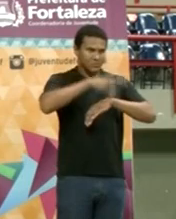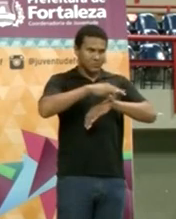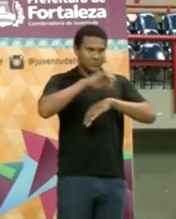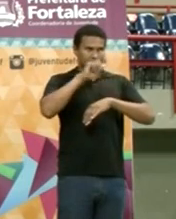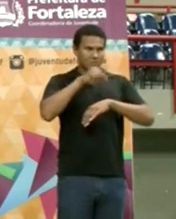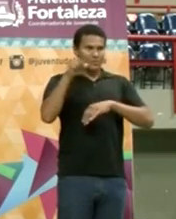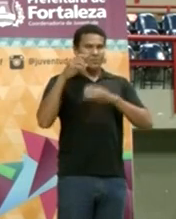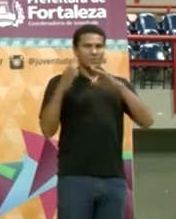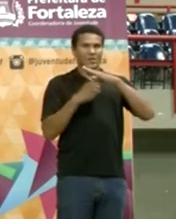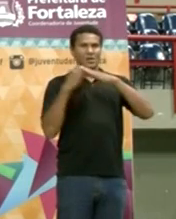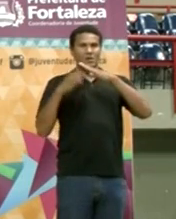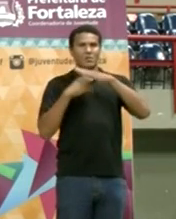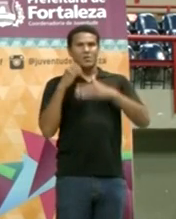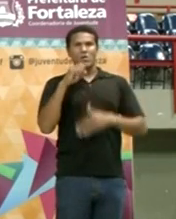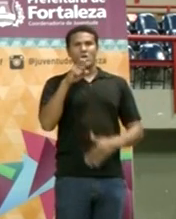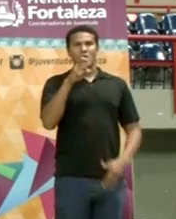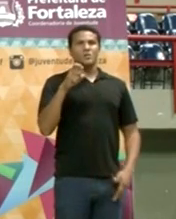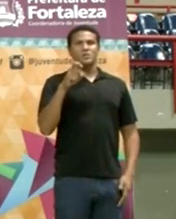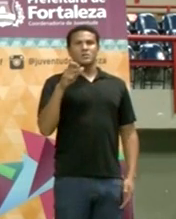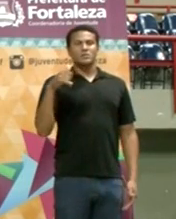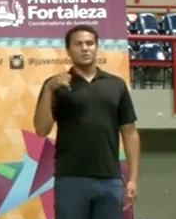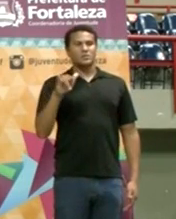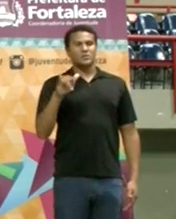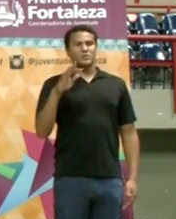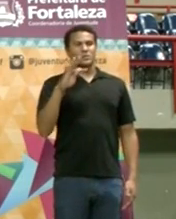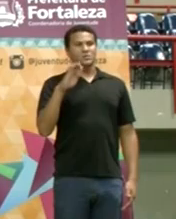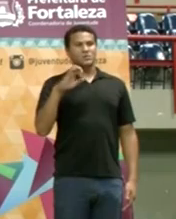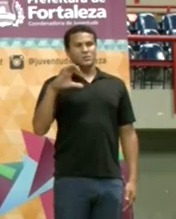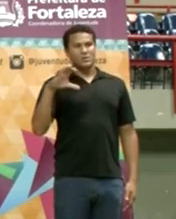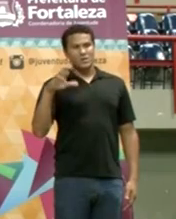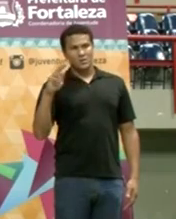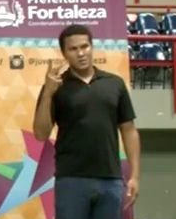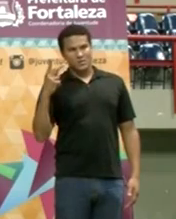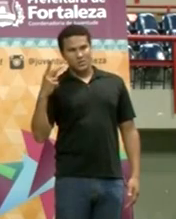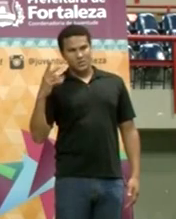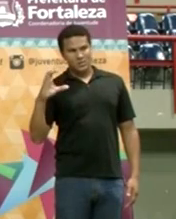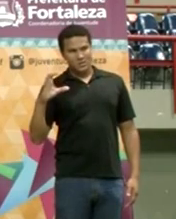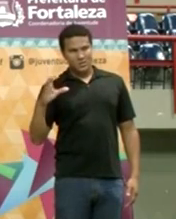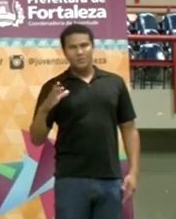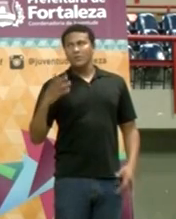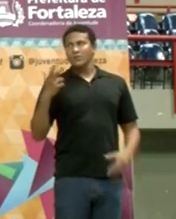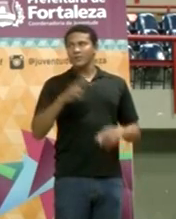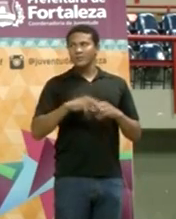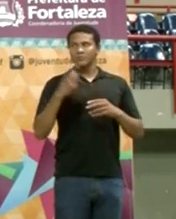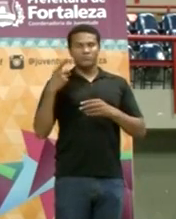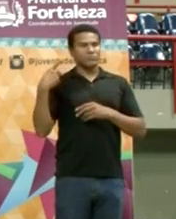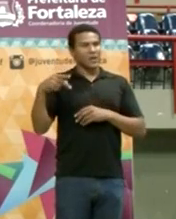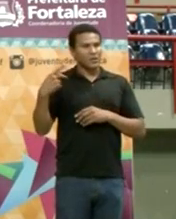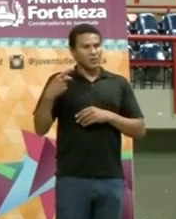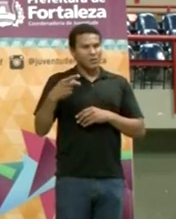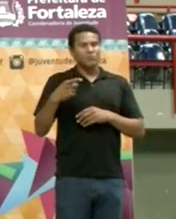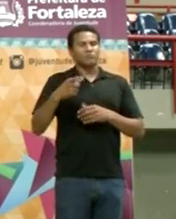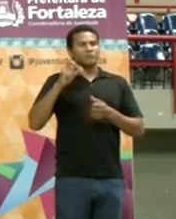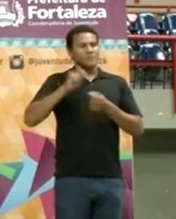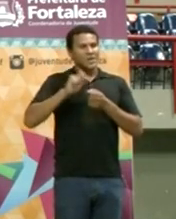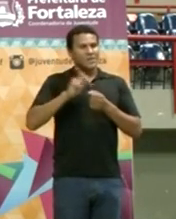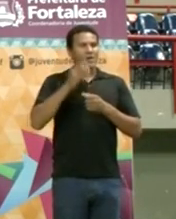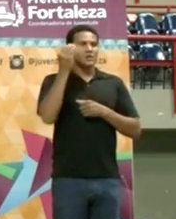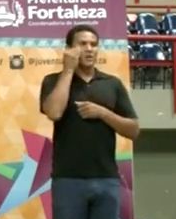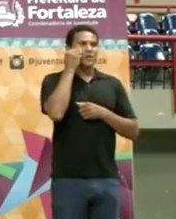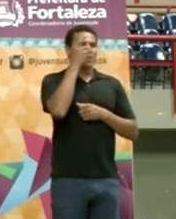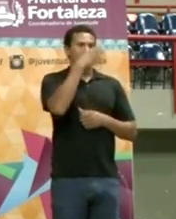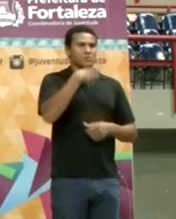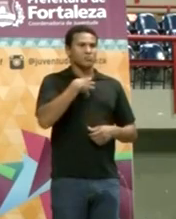chamada Oxitec. Essa empresa ela produziu esse inseto e fez testes numa cidade do interior baiano chamada